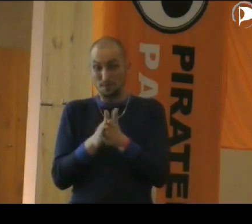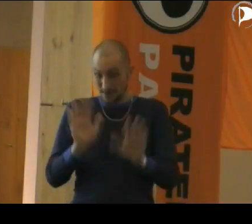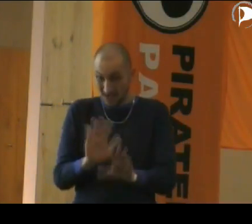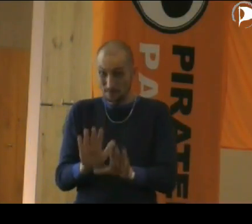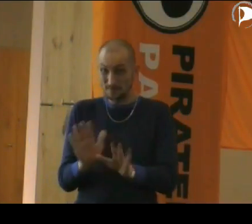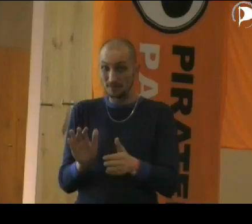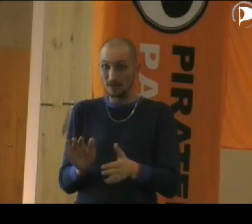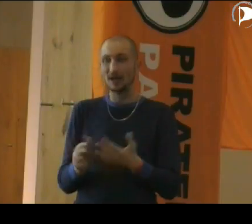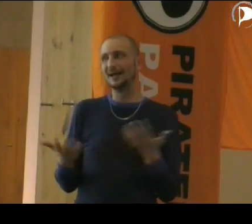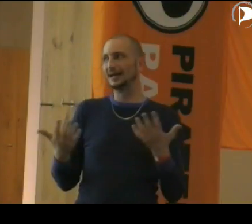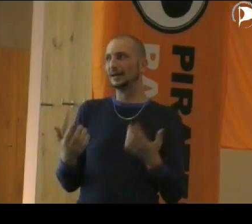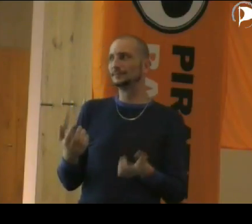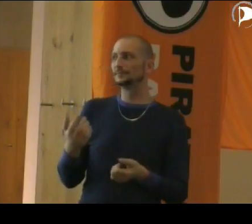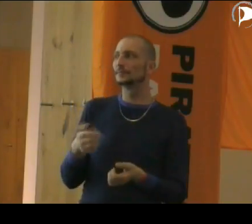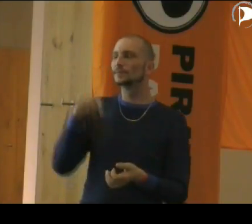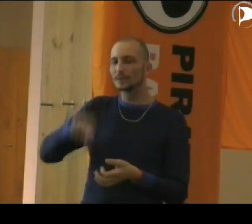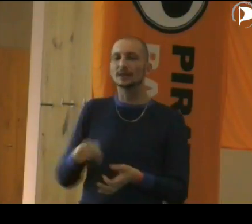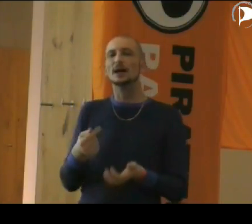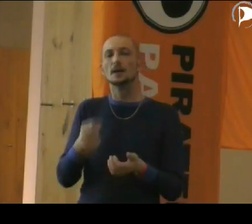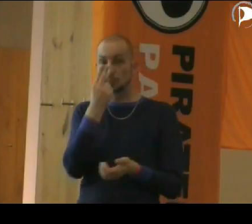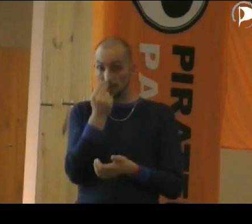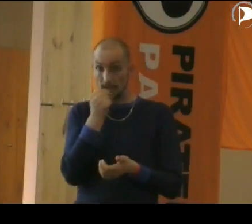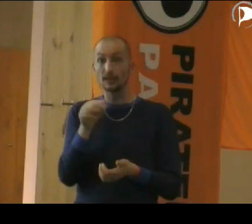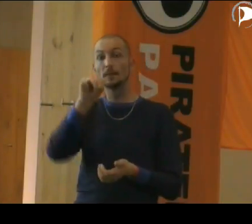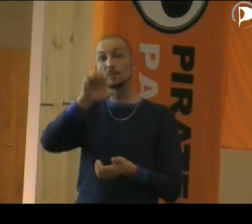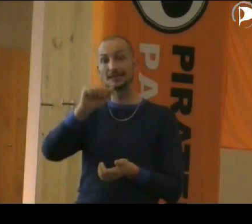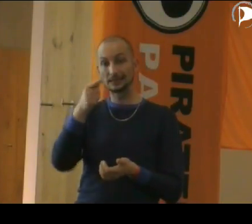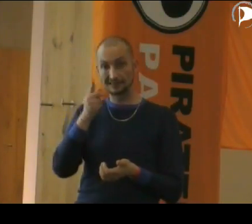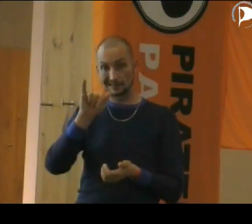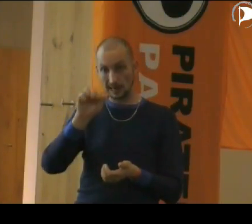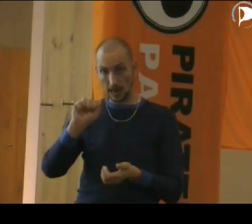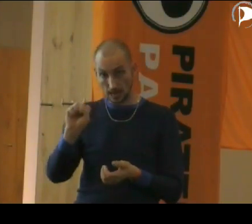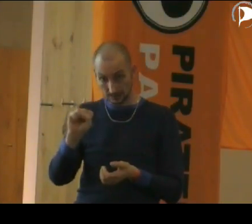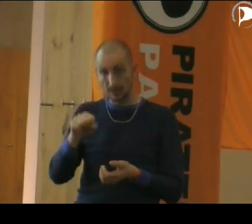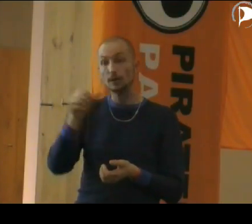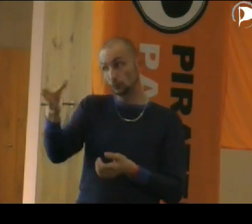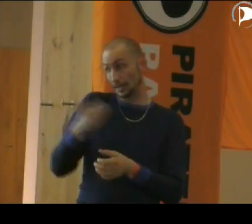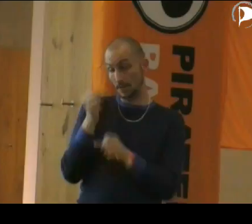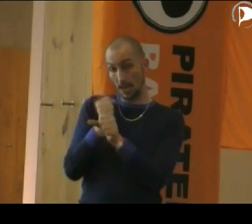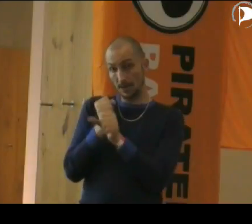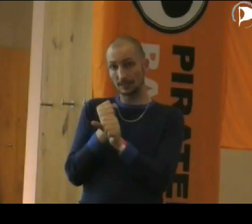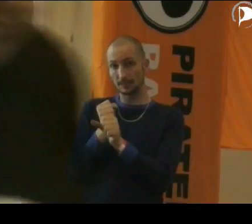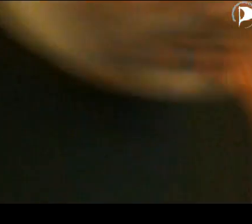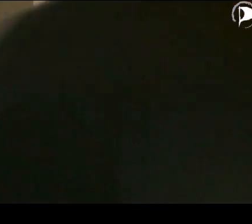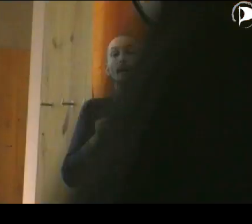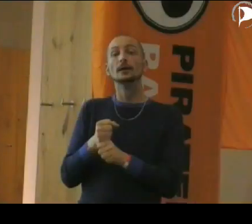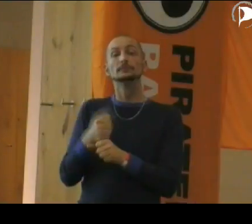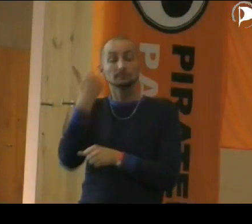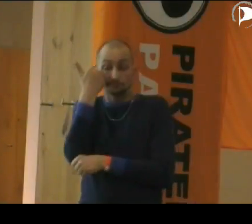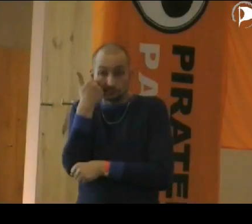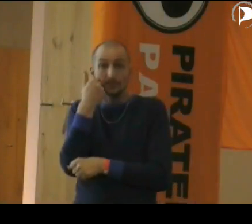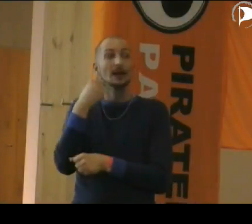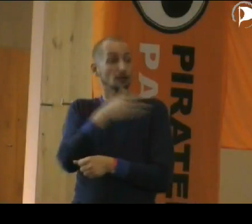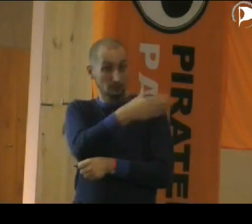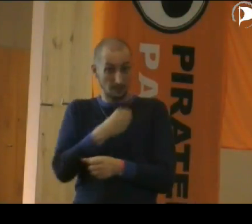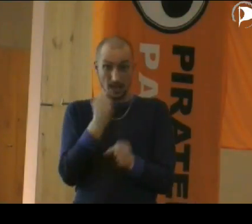habe wird mit matthias gesamte arbeiten muss aber sagen bei aller liebe matthias aber man kann gezielt